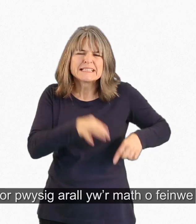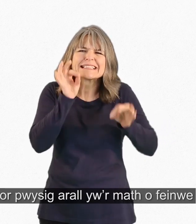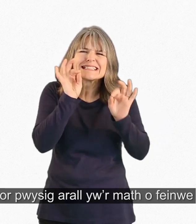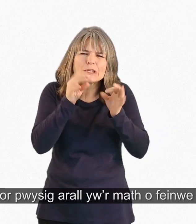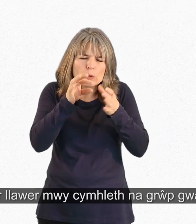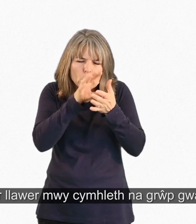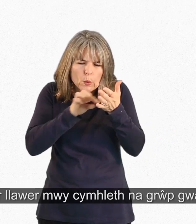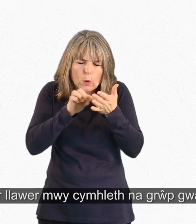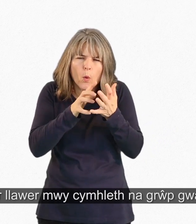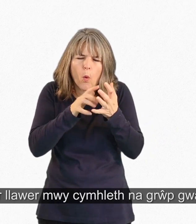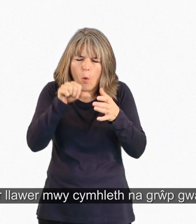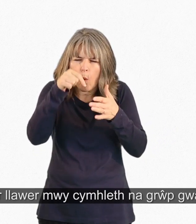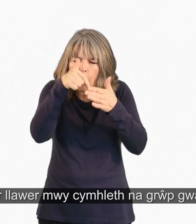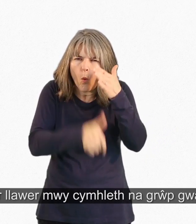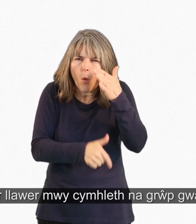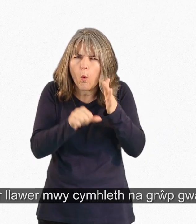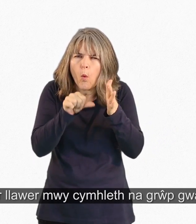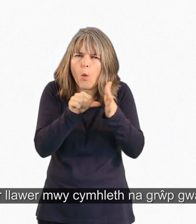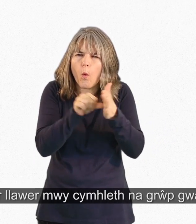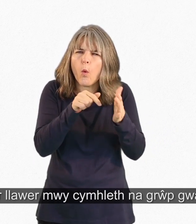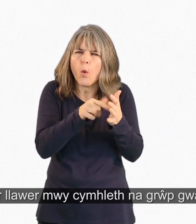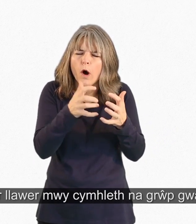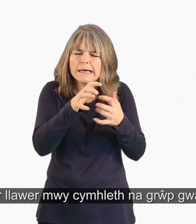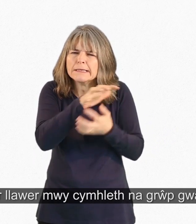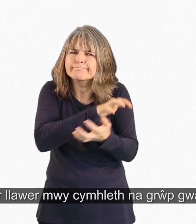sy'n fater llawer mwy cymlaeth na grŵp gwaed.